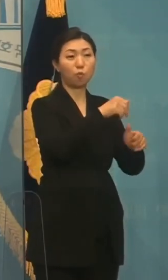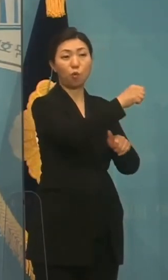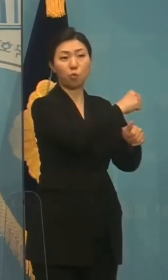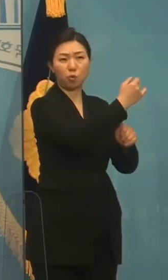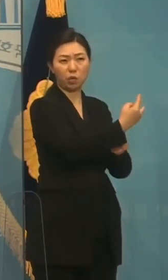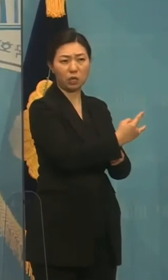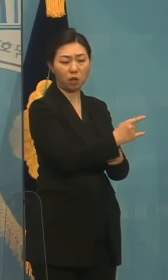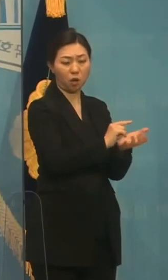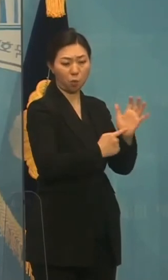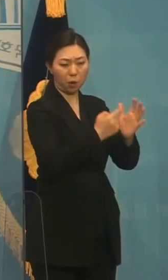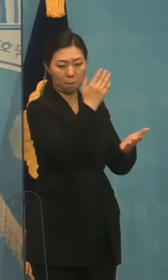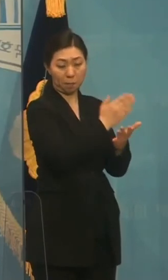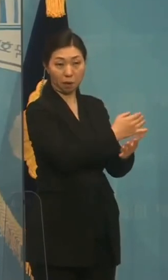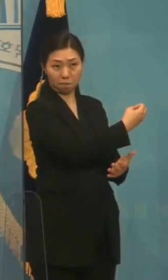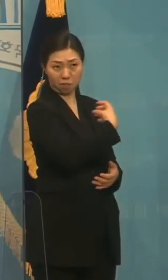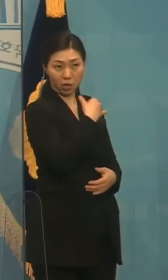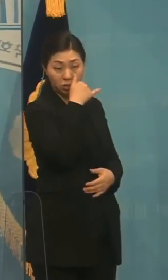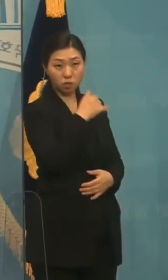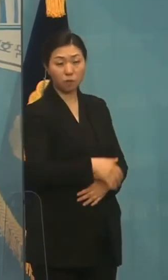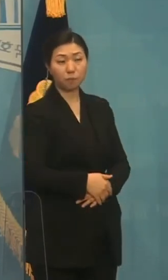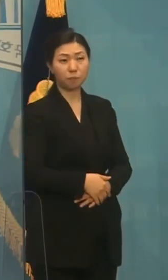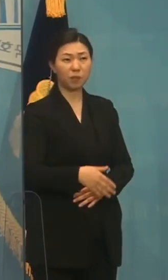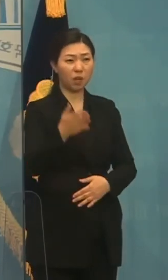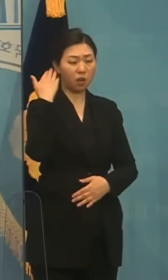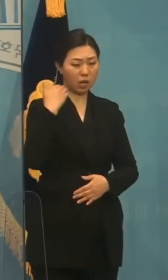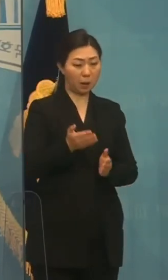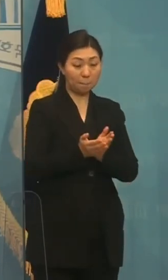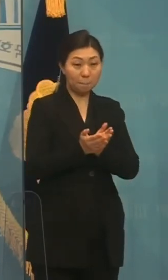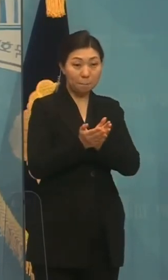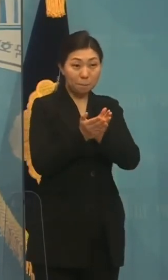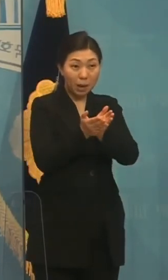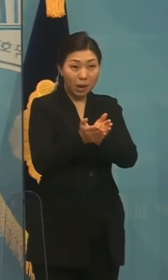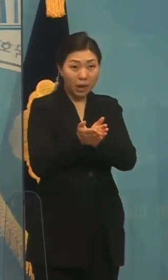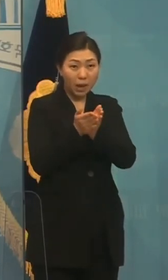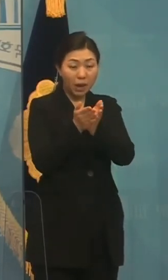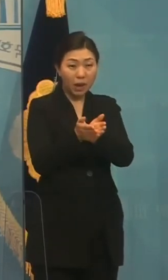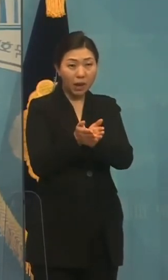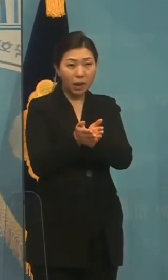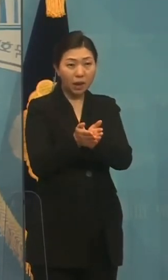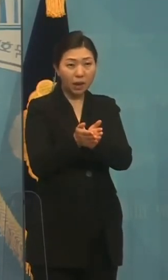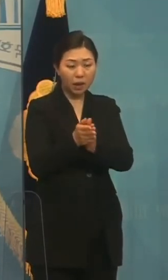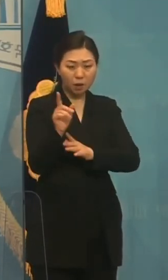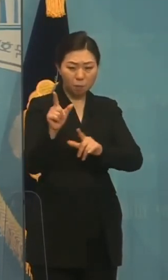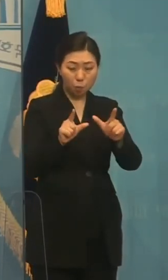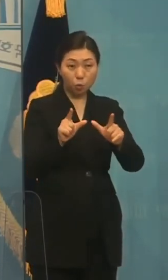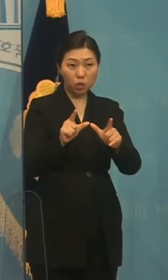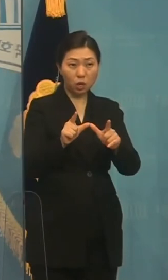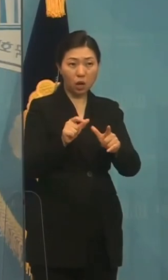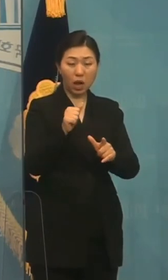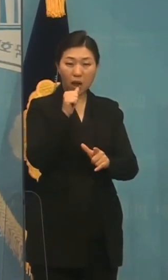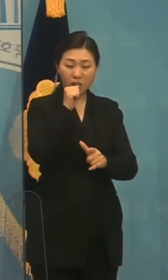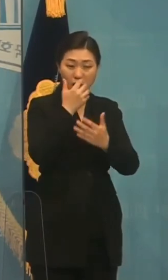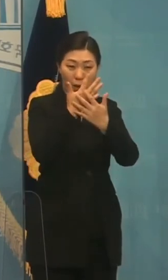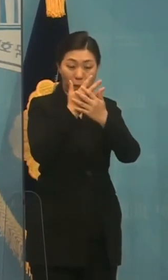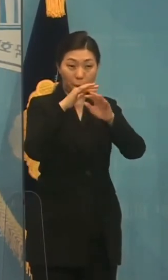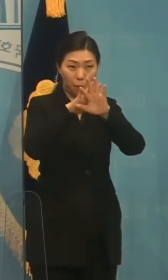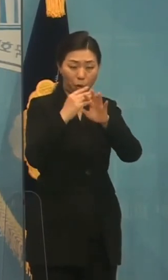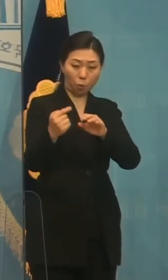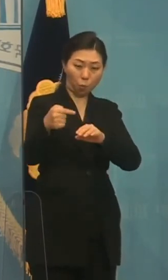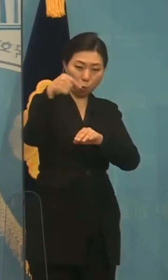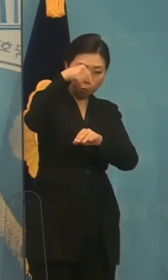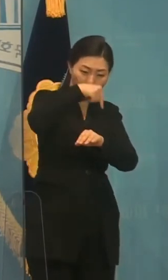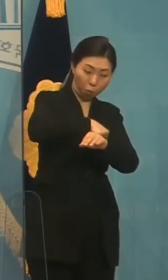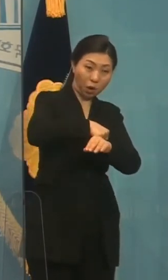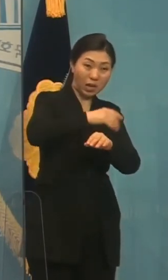해서 안 했다. 여러분 기억나시죠? 배 타고 오면 배 장면, 그 다음 철책에 그 장면 넘어오는